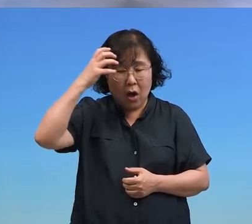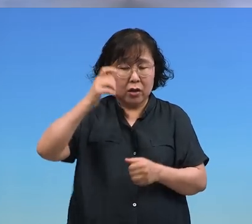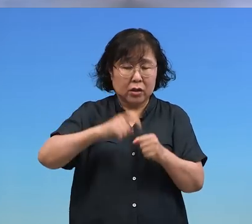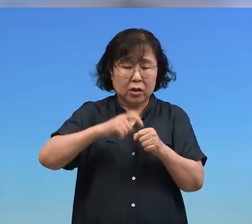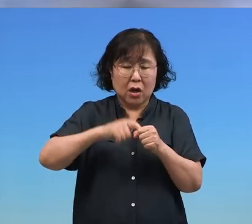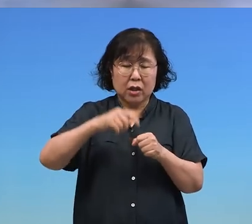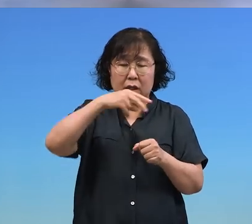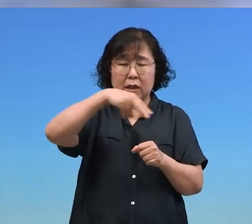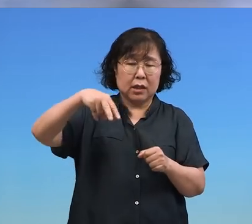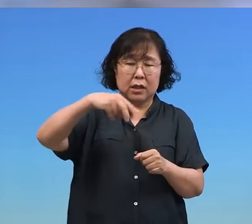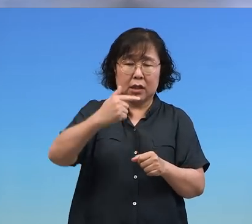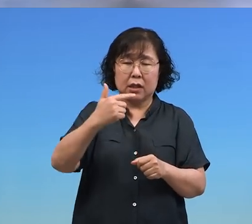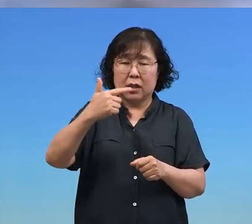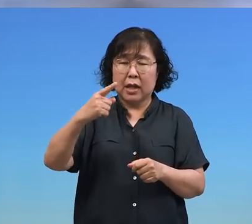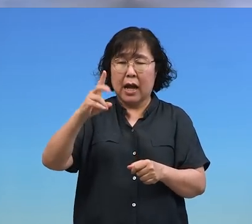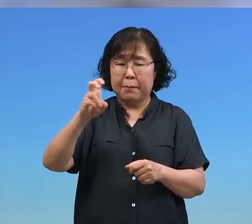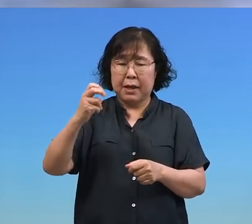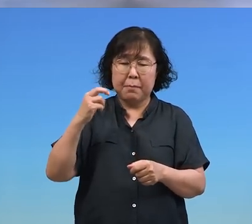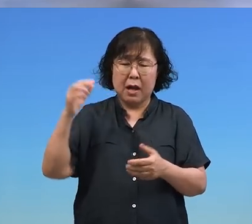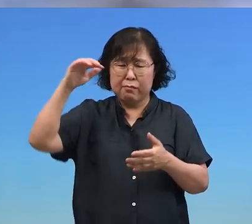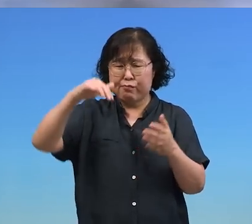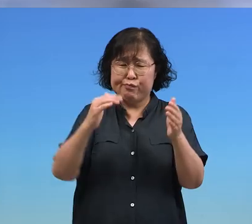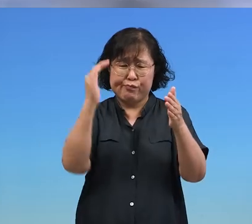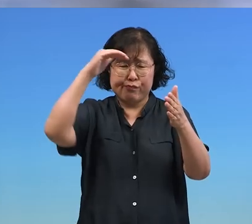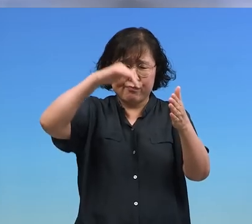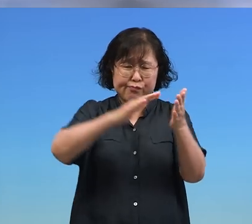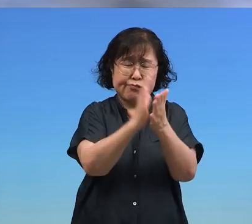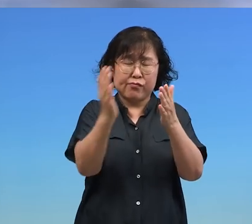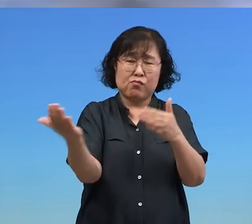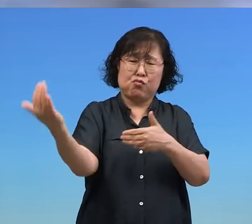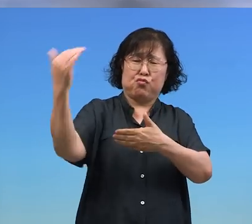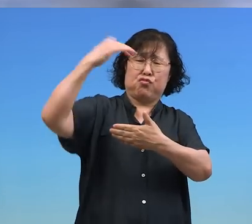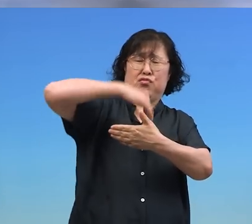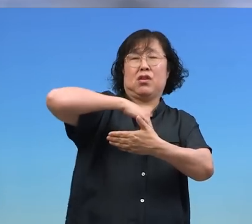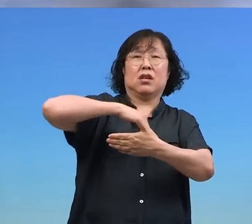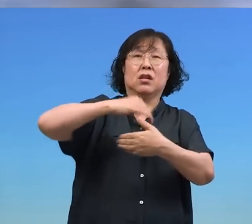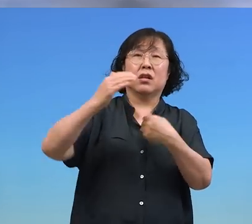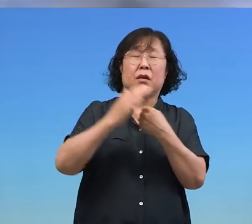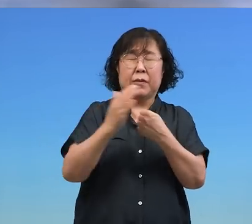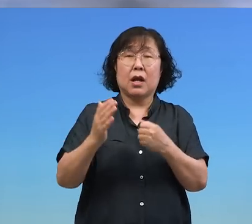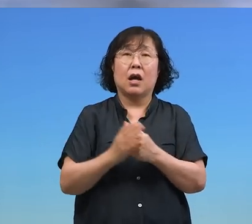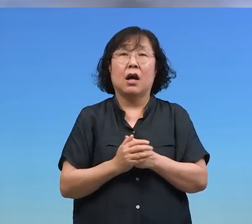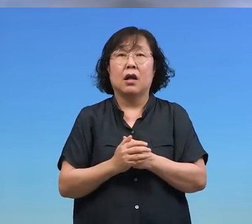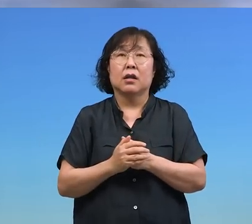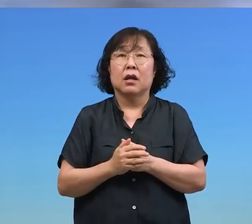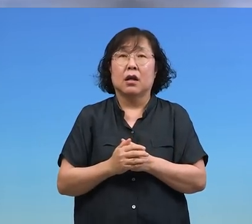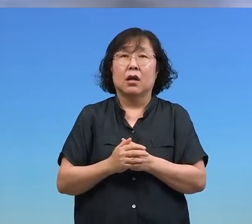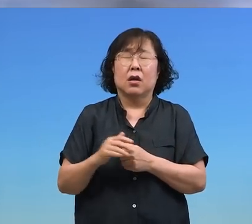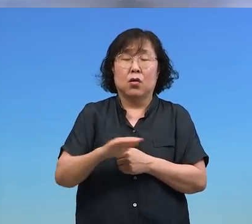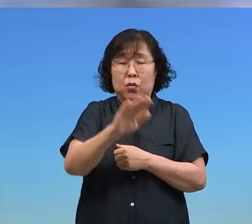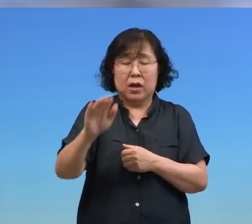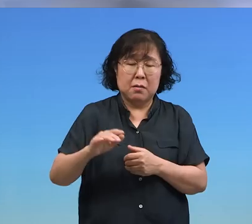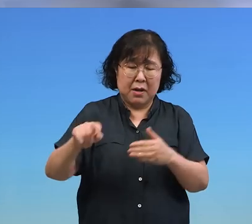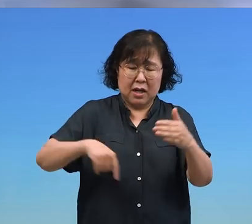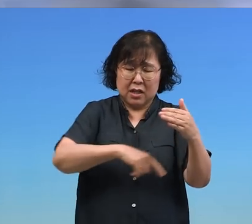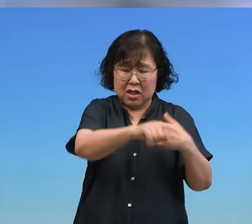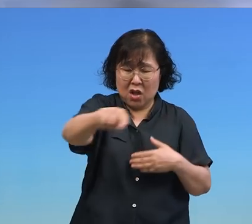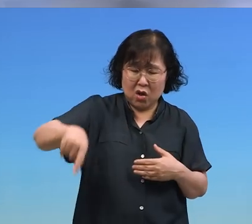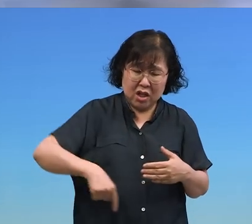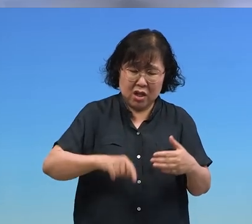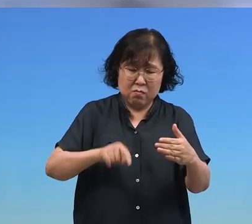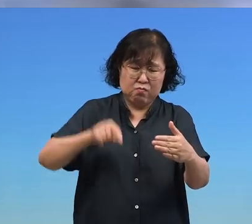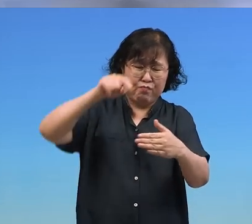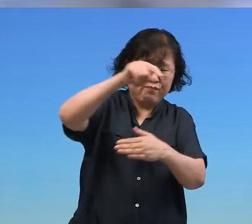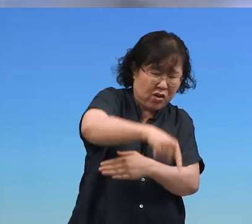시대 아닙니까? 아니 어떻게 하시려고 지금 여러분 끊임없이 우리로 하여금 이 선을 넘게 만들려는 이